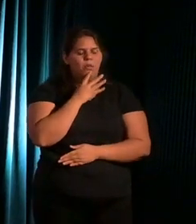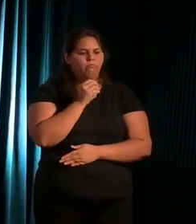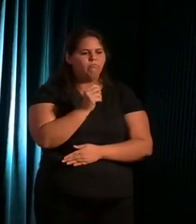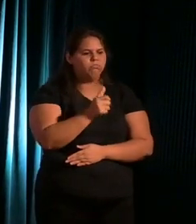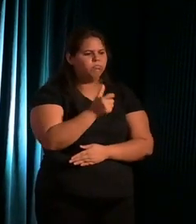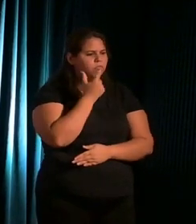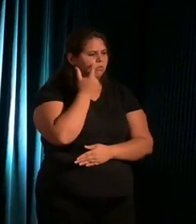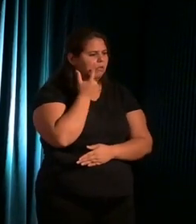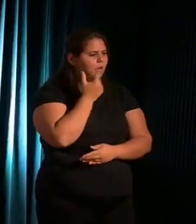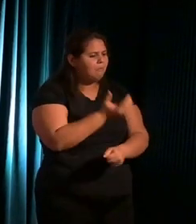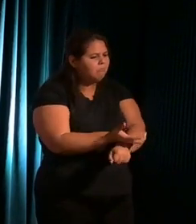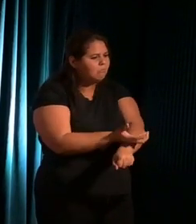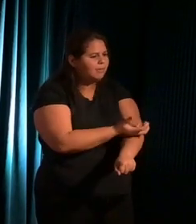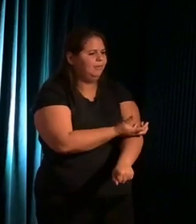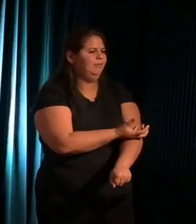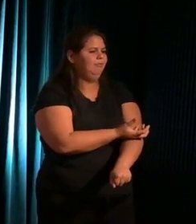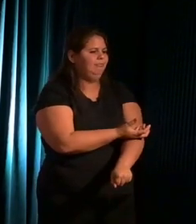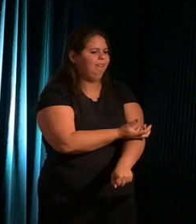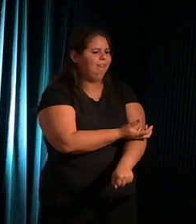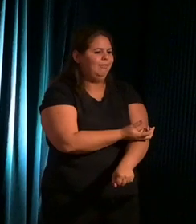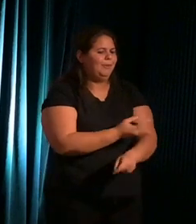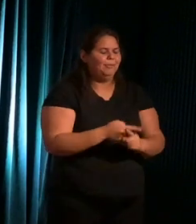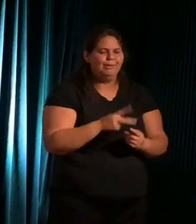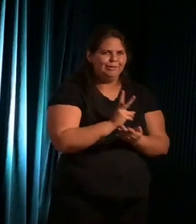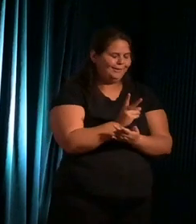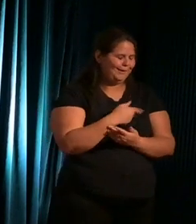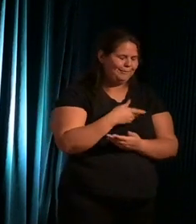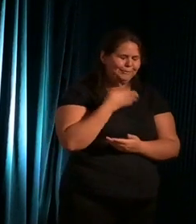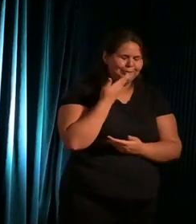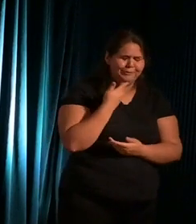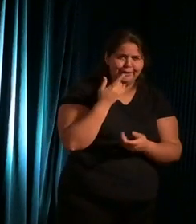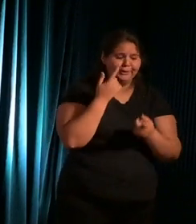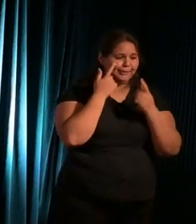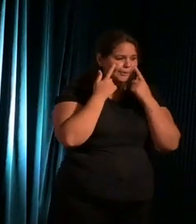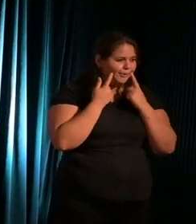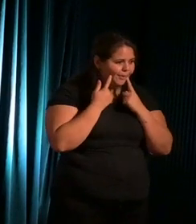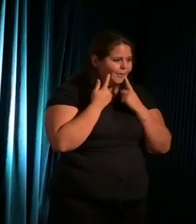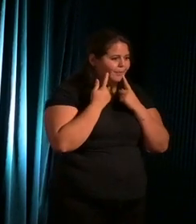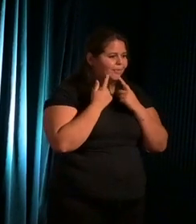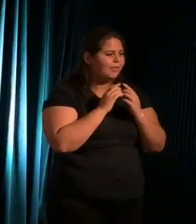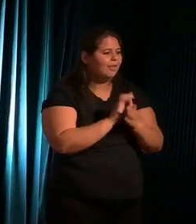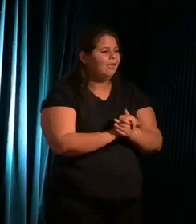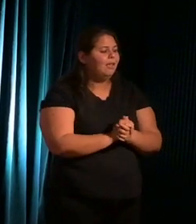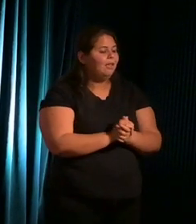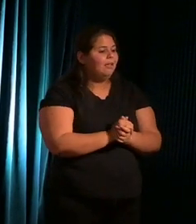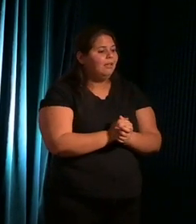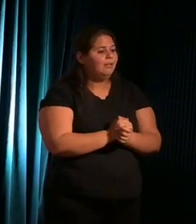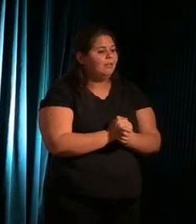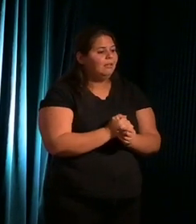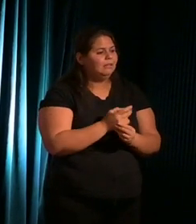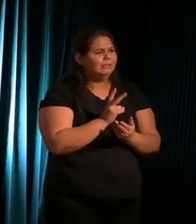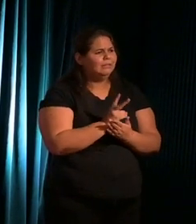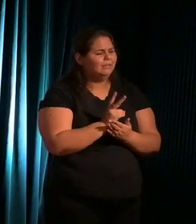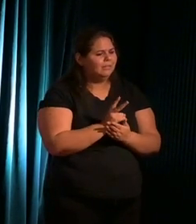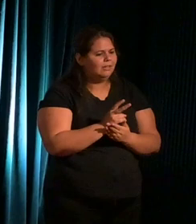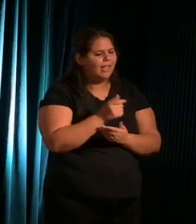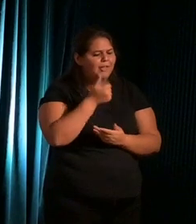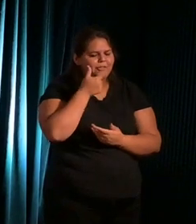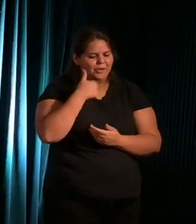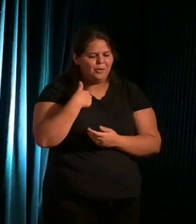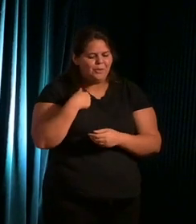chorei. Eu sou uma pessoa que chora facilmente, né? Eu sou aquele que fui criado com